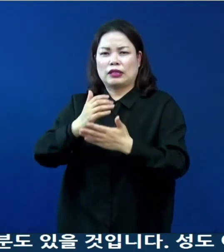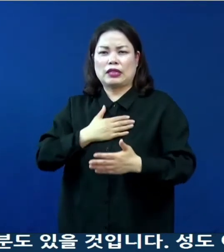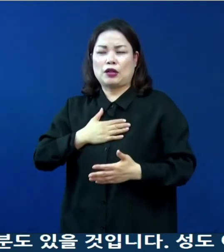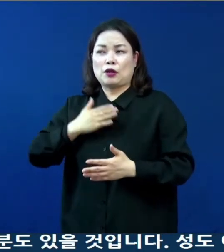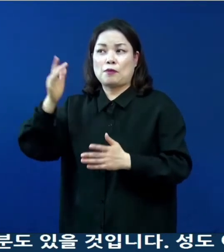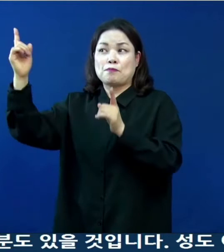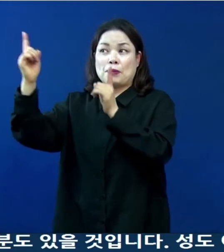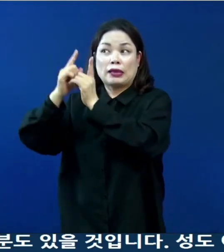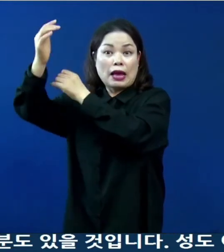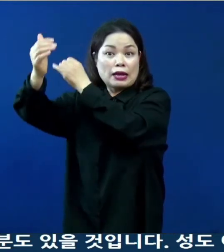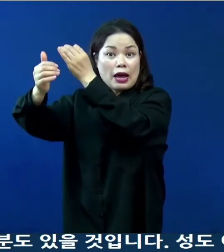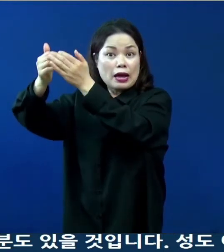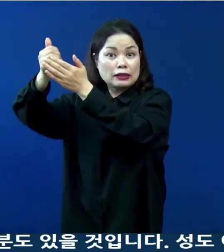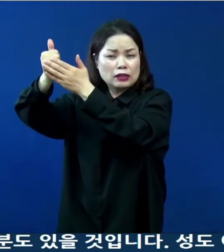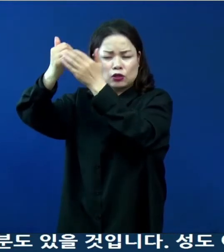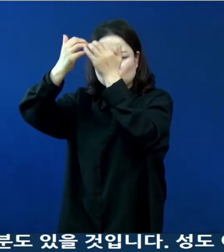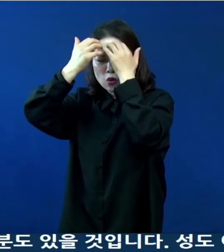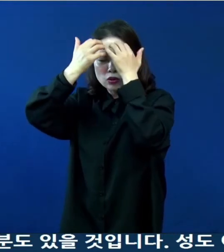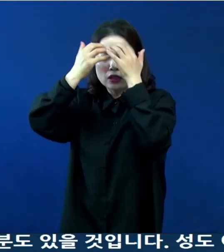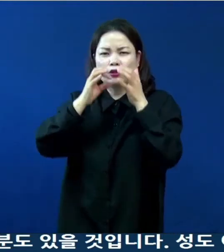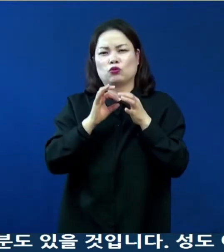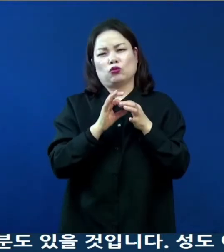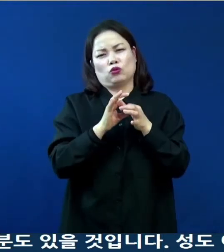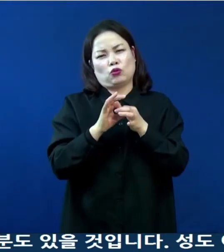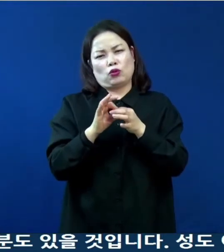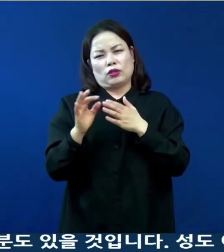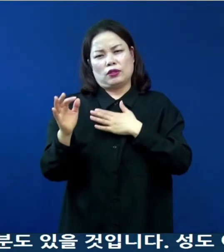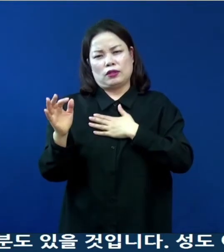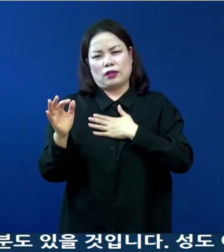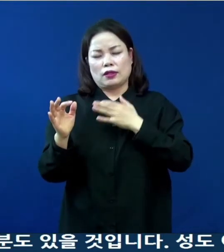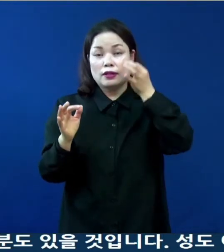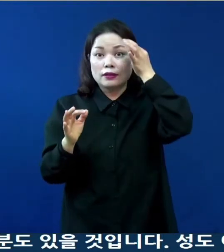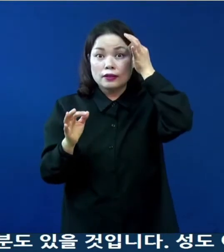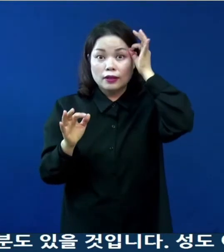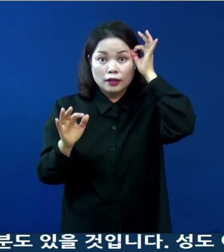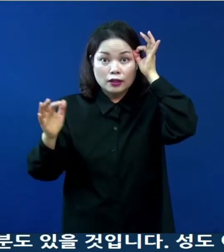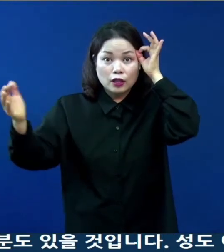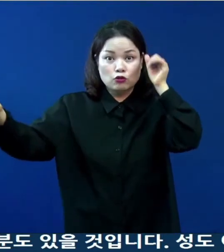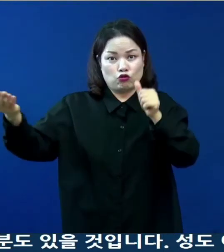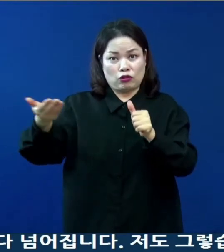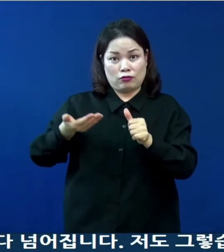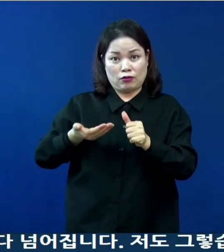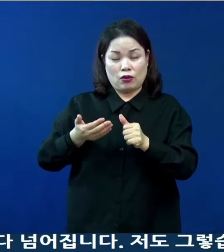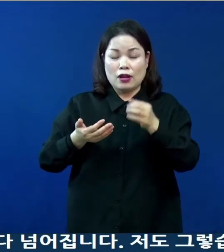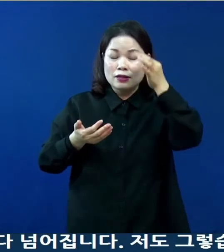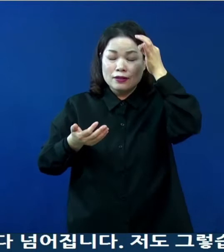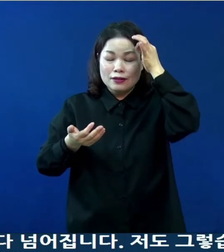만난 하나님은 그런 고난들을 통해서 저를 깨닫게 해주셨어요.